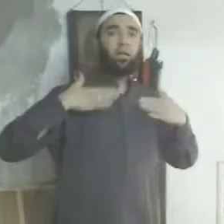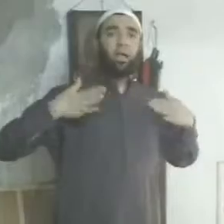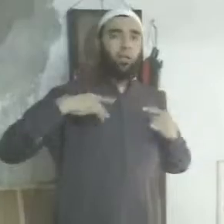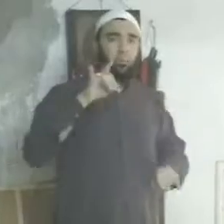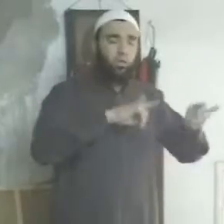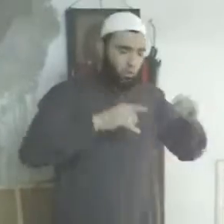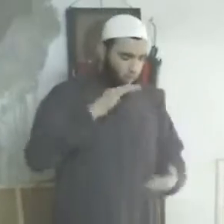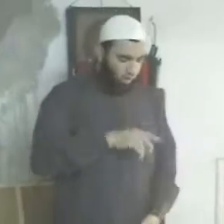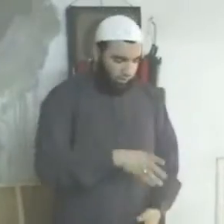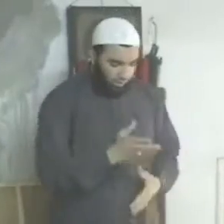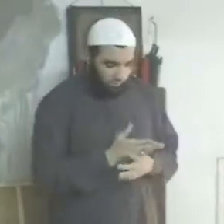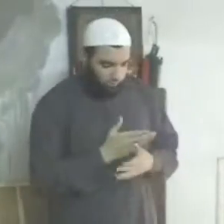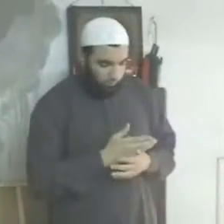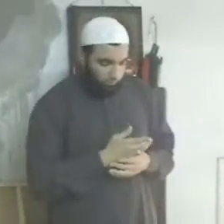إما إنه لا يعقل،